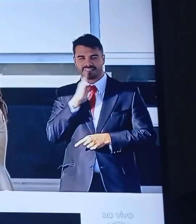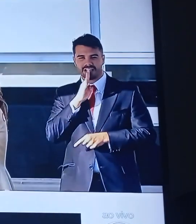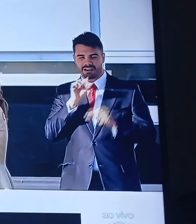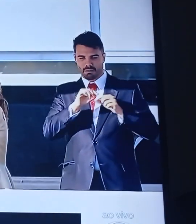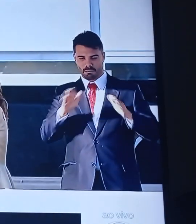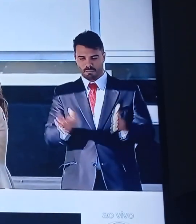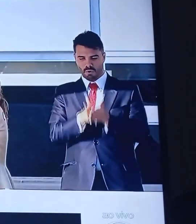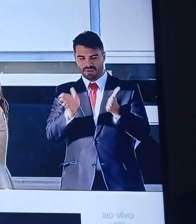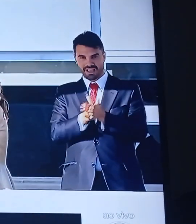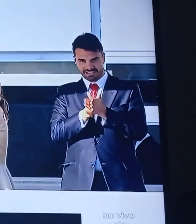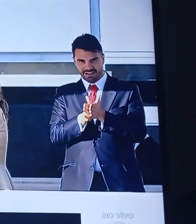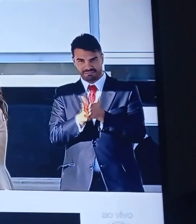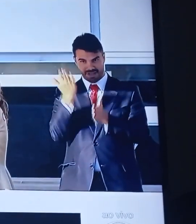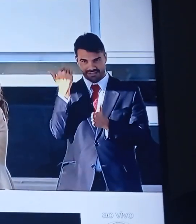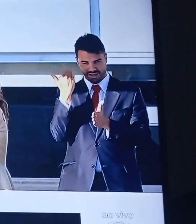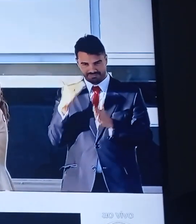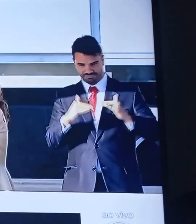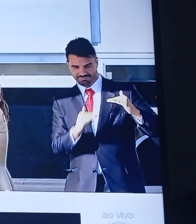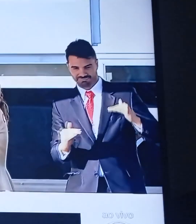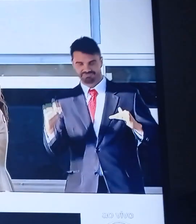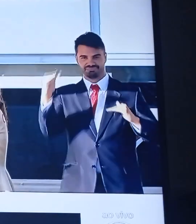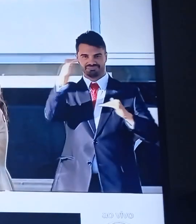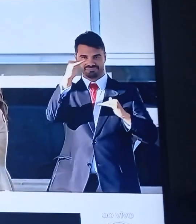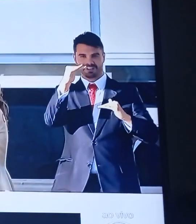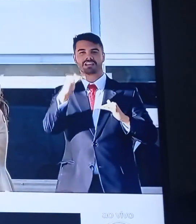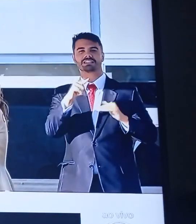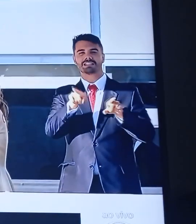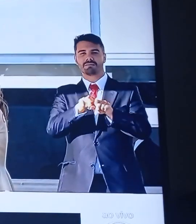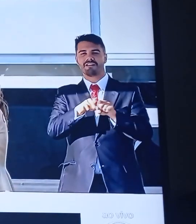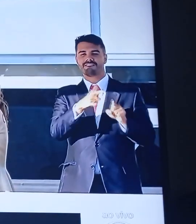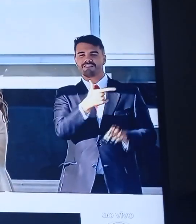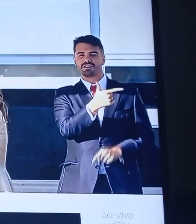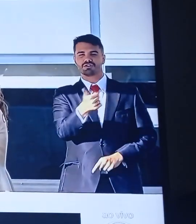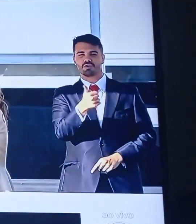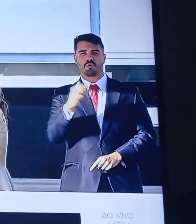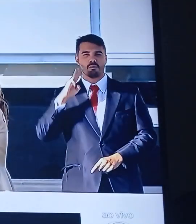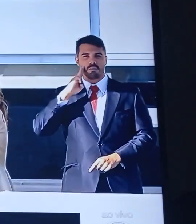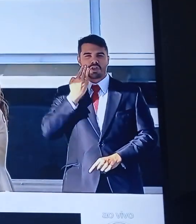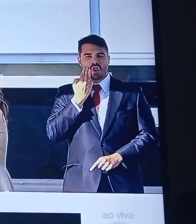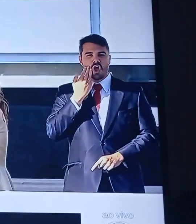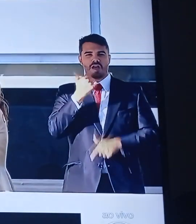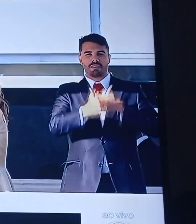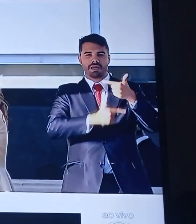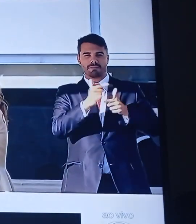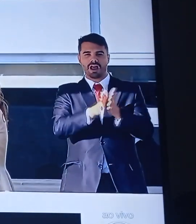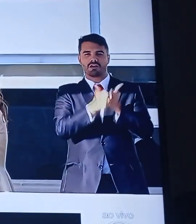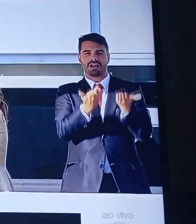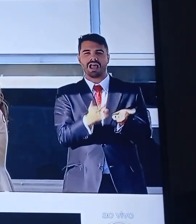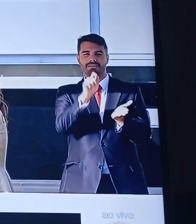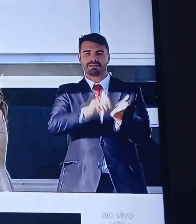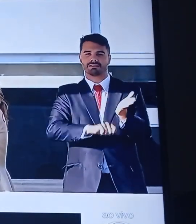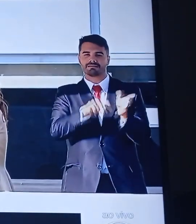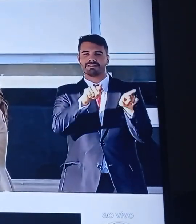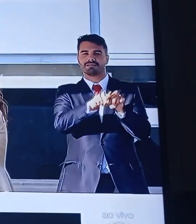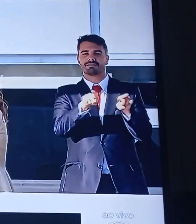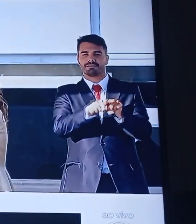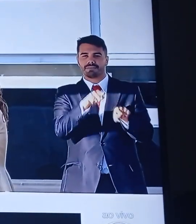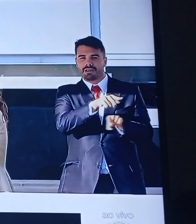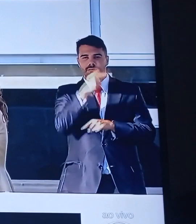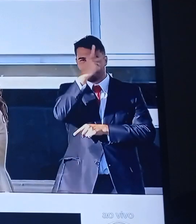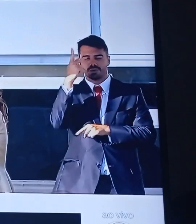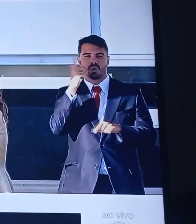da extrema pobreza. Geramos mais de 20 milhões de empregos com carteira assinada e todos os direitos